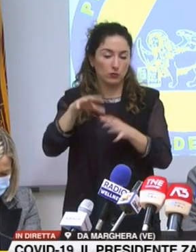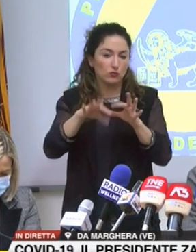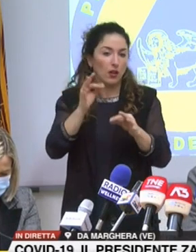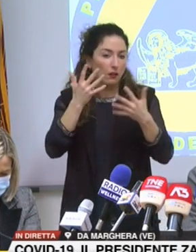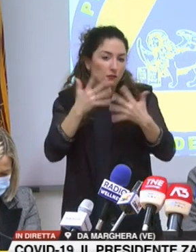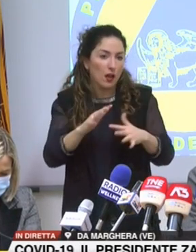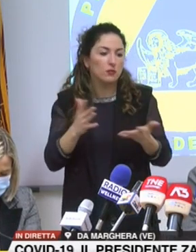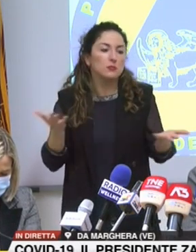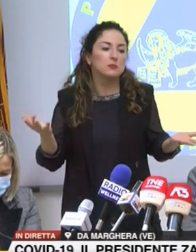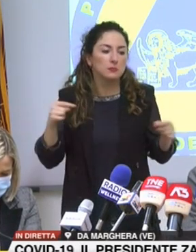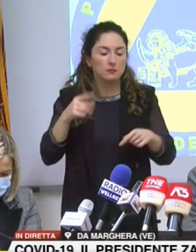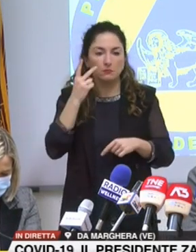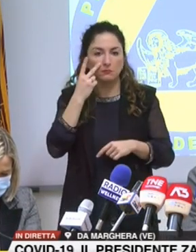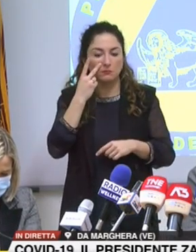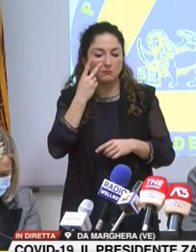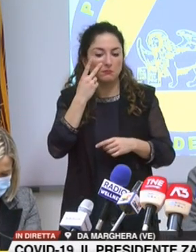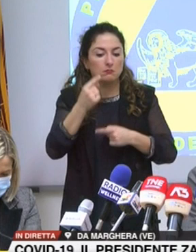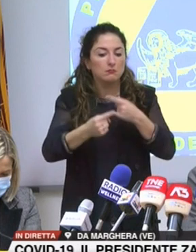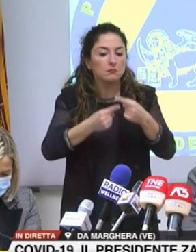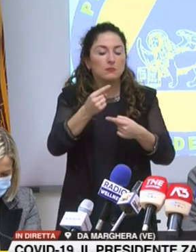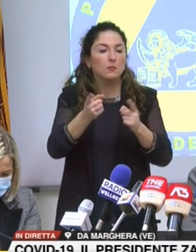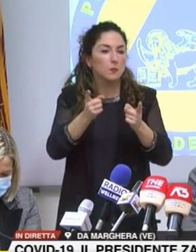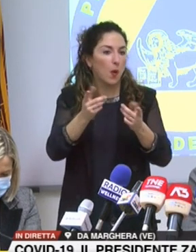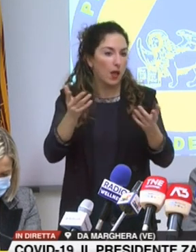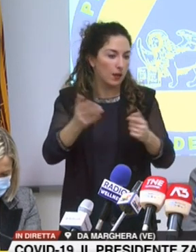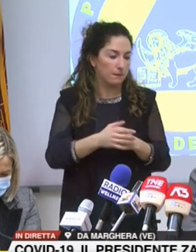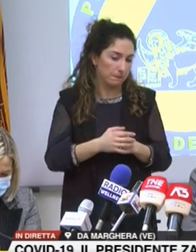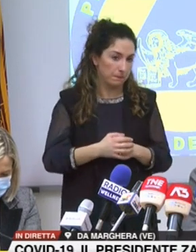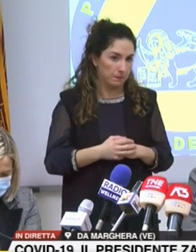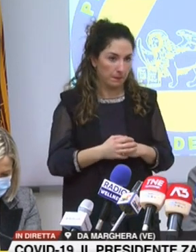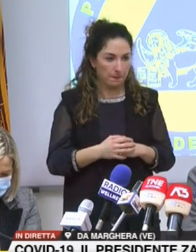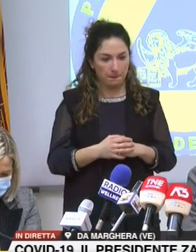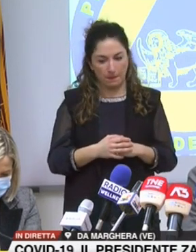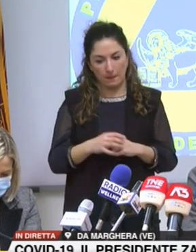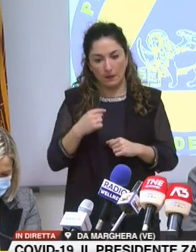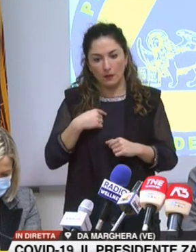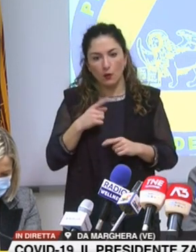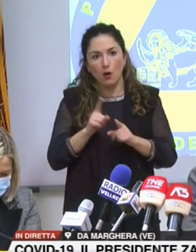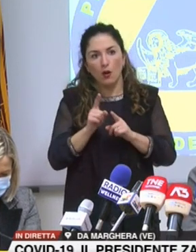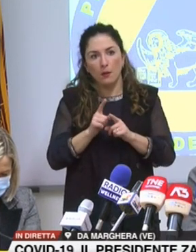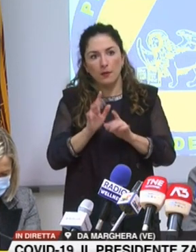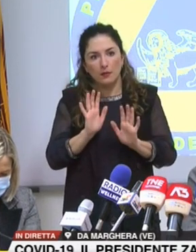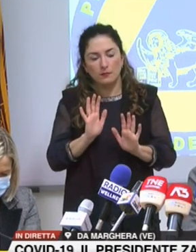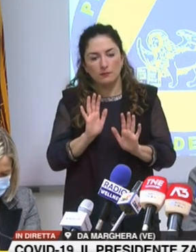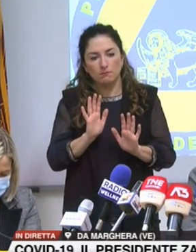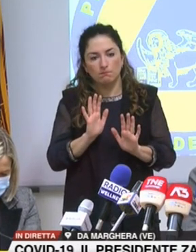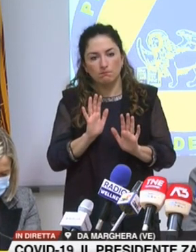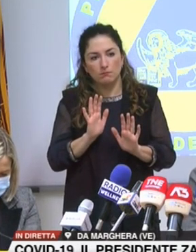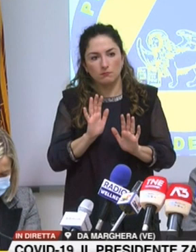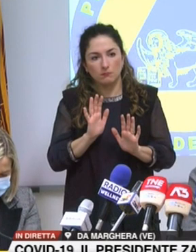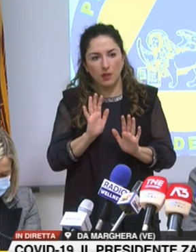adesso vedremo che corso avrà. Però sapete, io ne parlo anche un po' in punta di piedi, non perché voglio avere